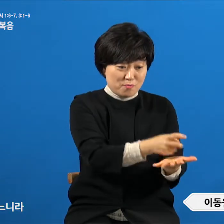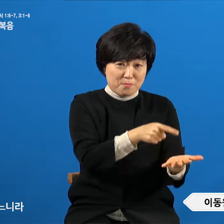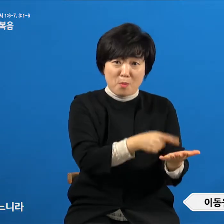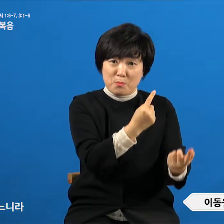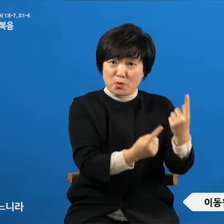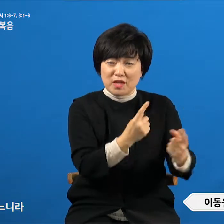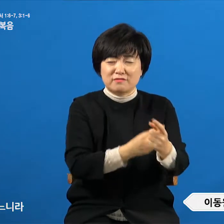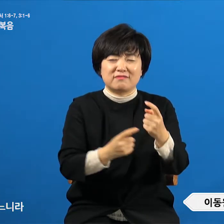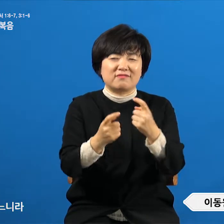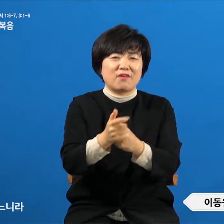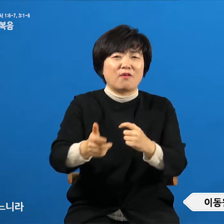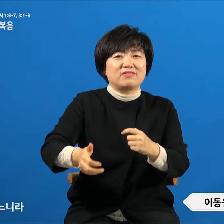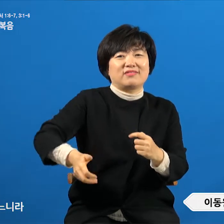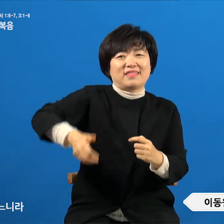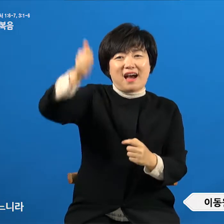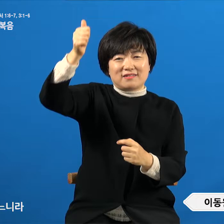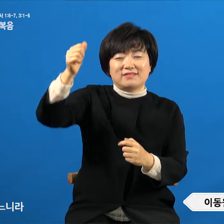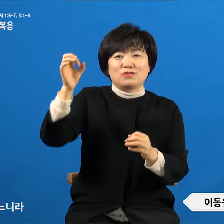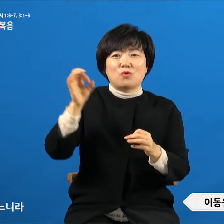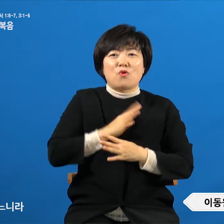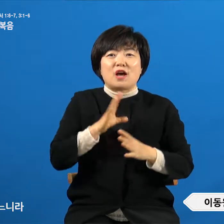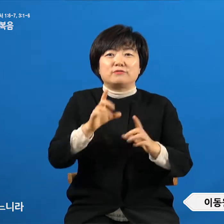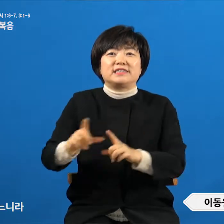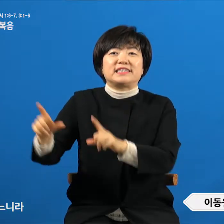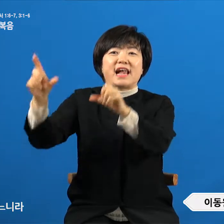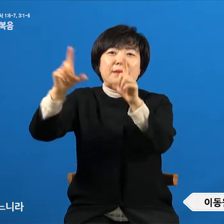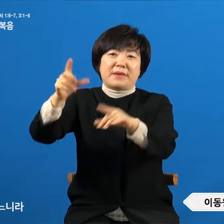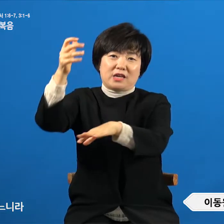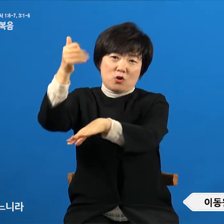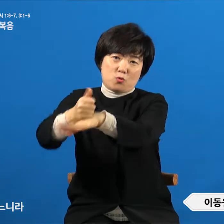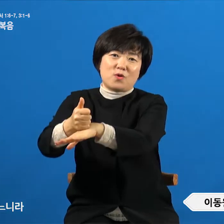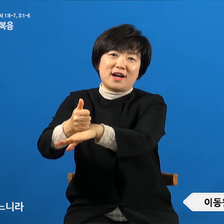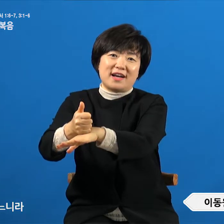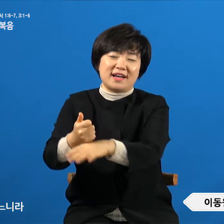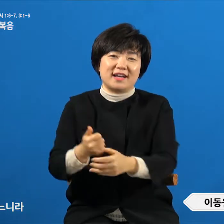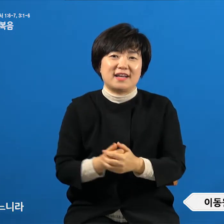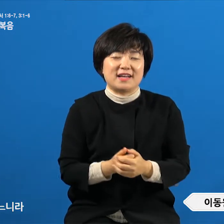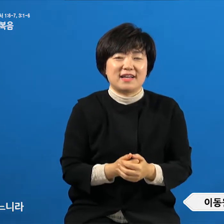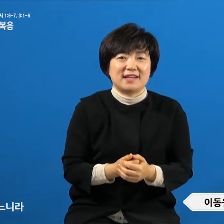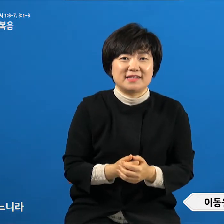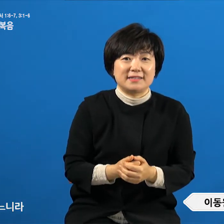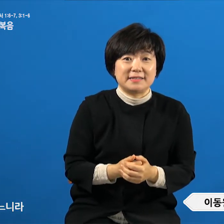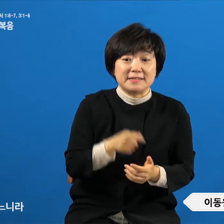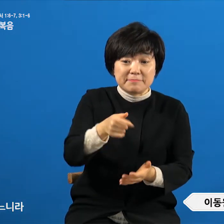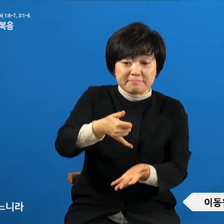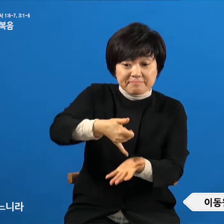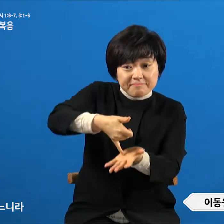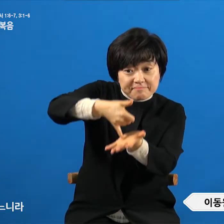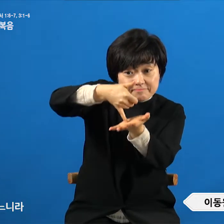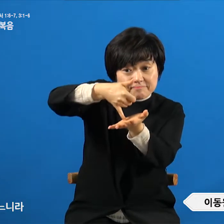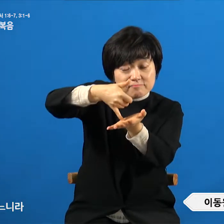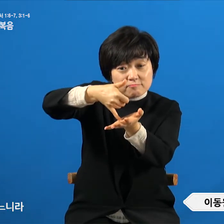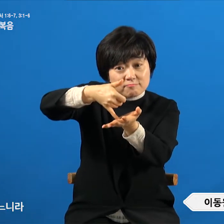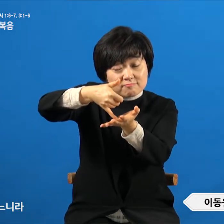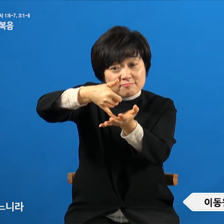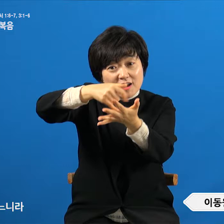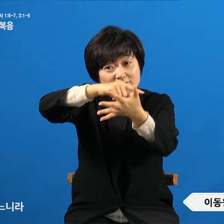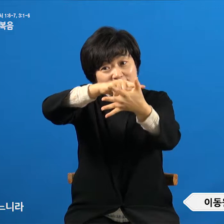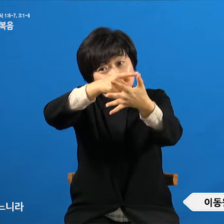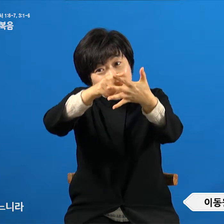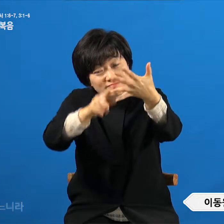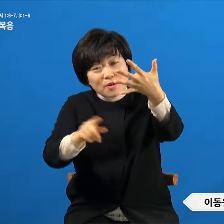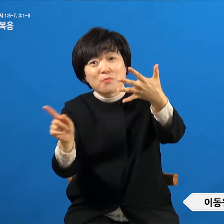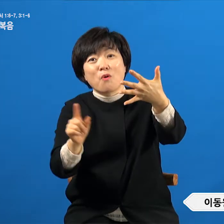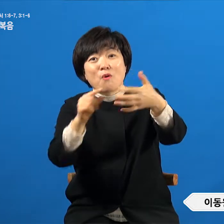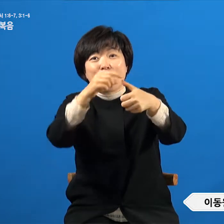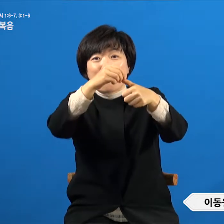율법을 초월하는 놀라운 삶의 결과이다 이 말이에요. 자, 여기에 열거한 인격적인 덕목들을 생각해 보세요.